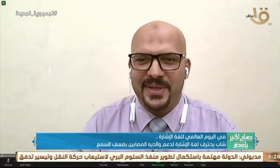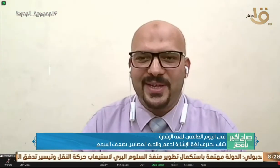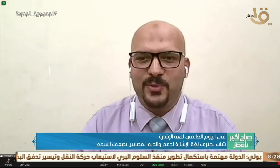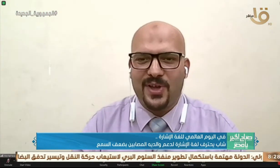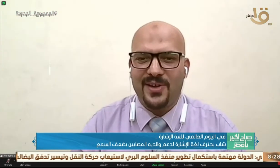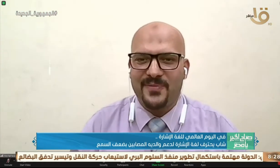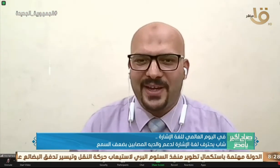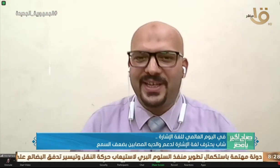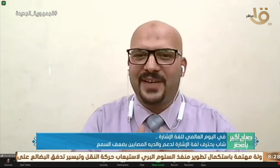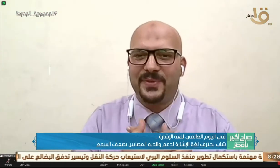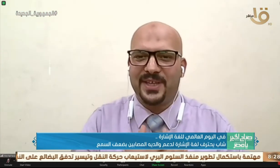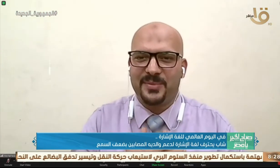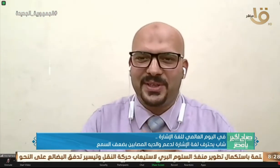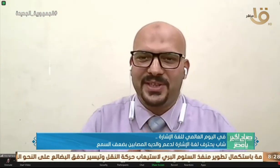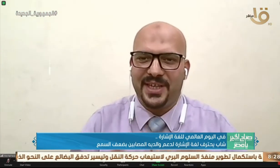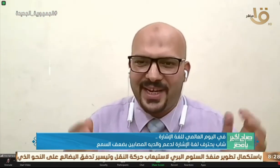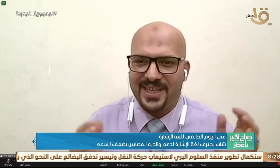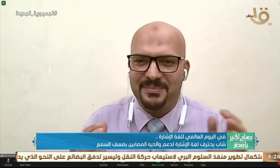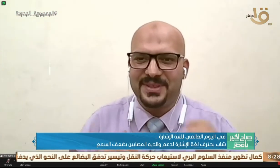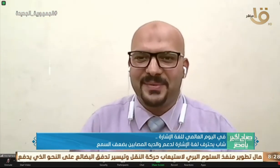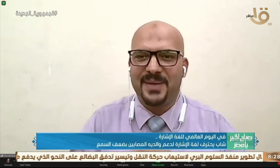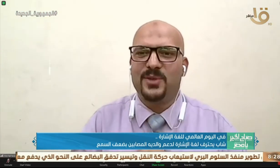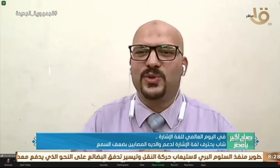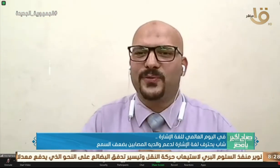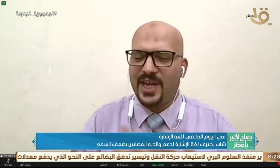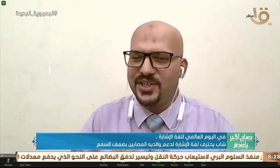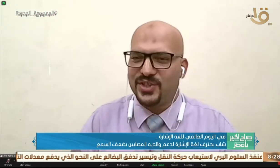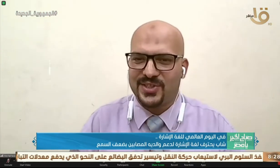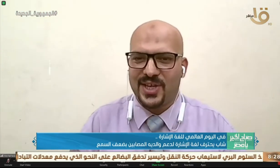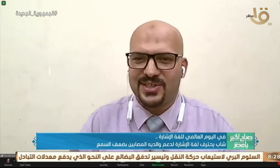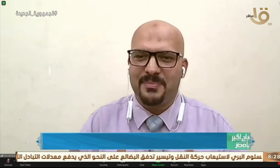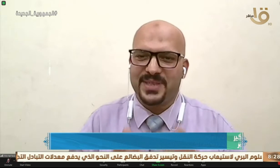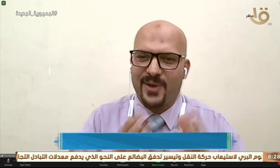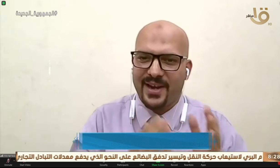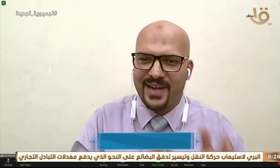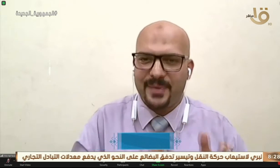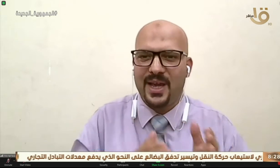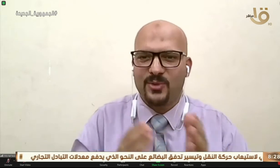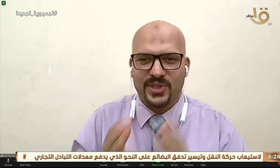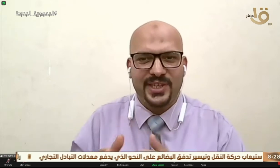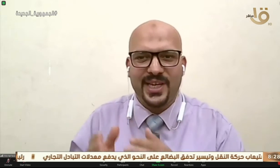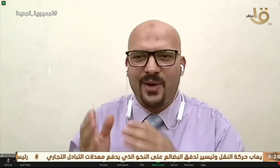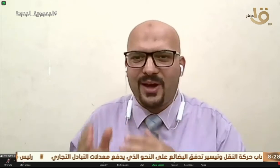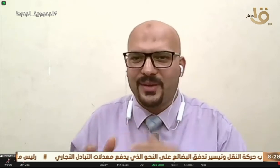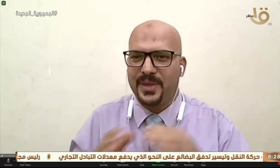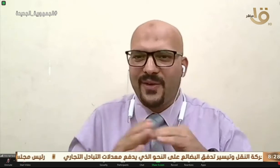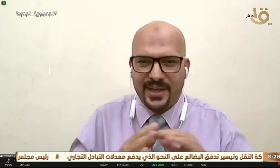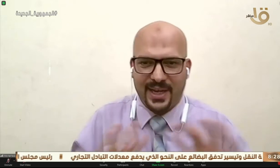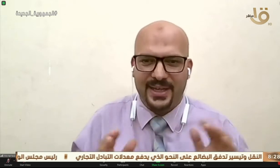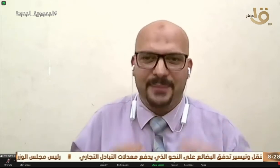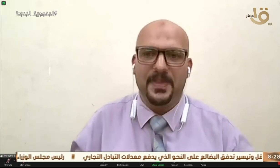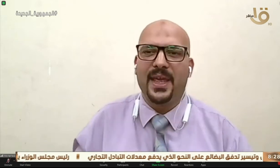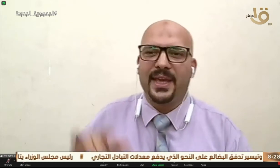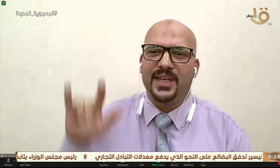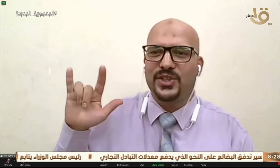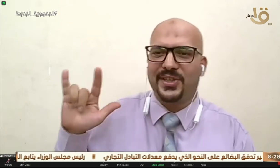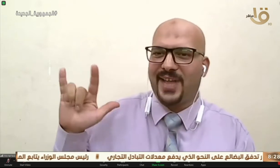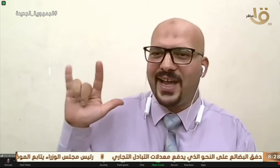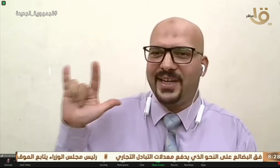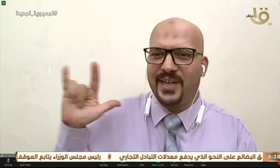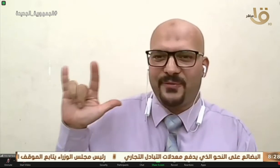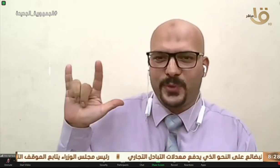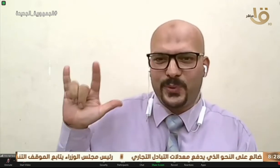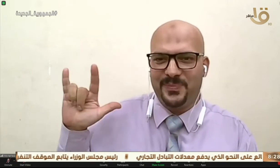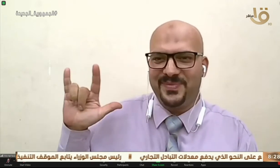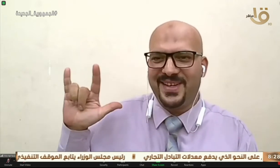الإشارة العالمية المتعارف عليها في جميع العالم تمام، لو شفت أي شخص أصم سواء أجنبي أو صيني أو عربي أو أي حاجة هي